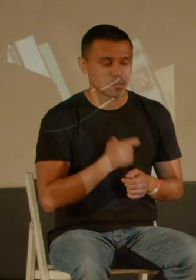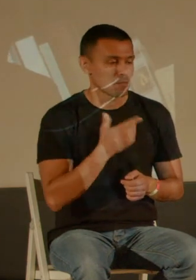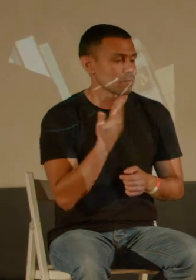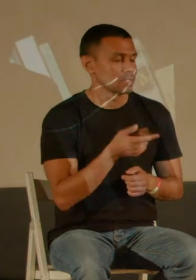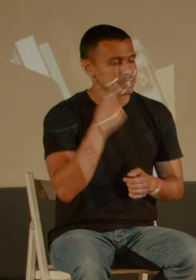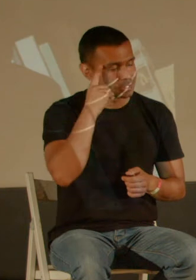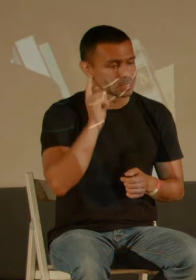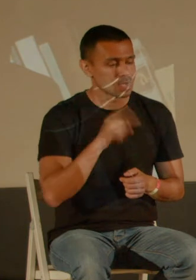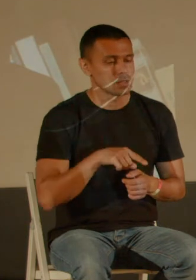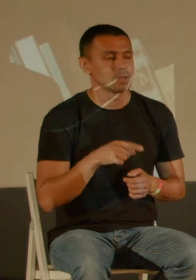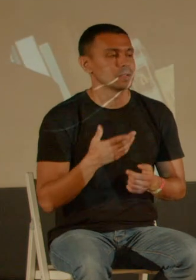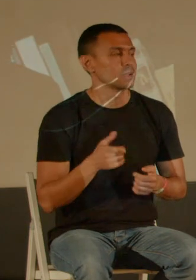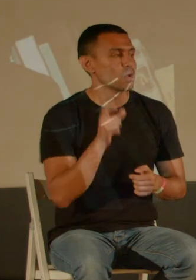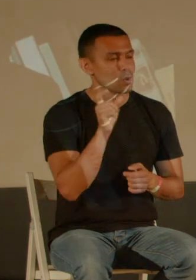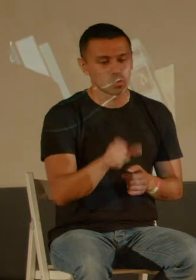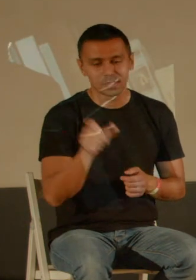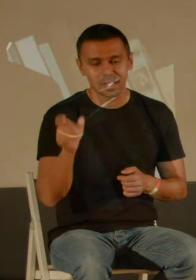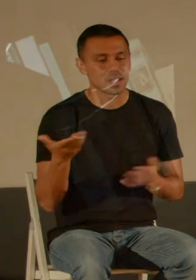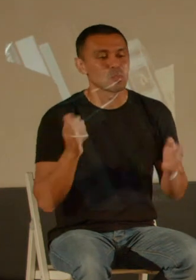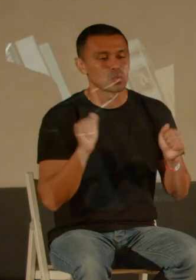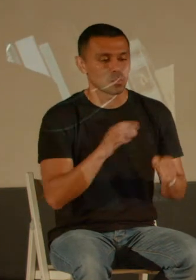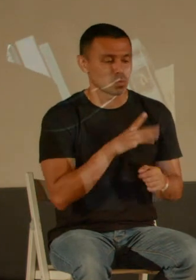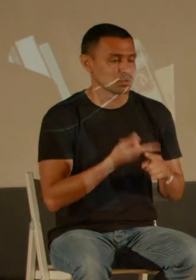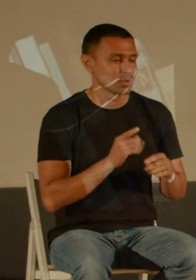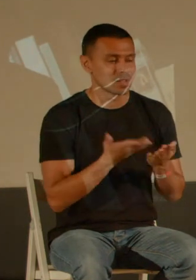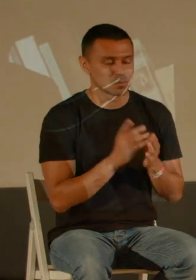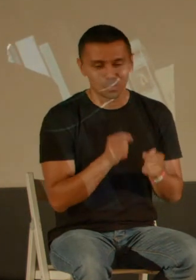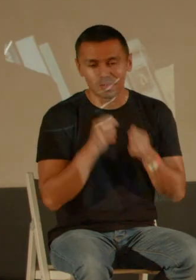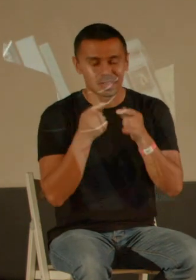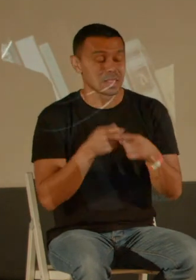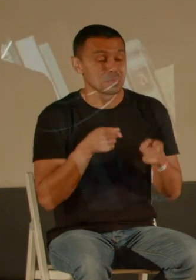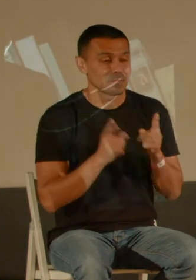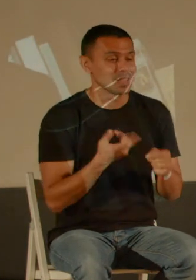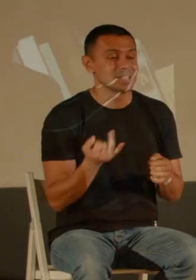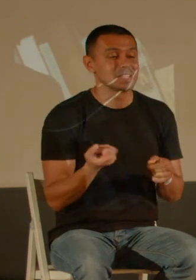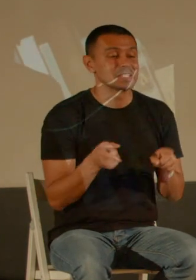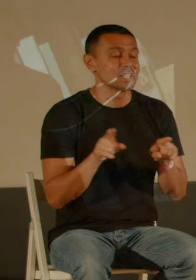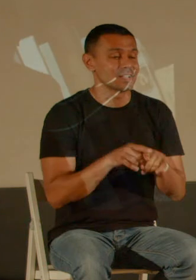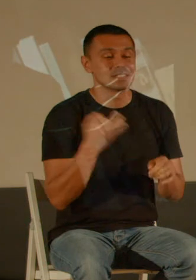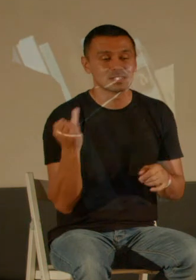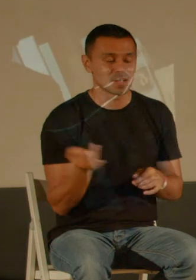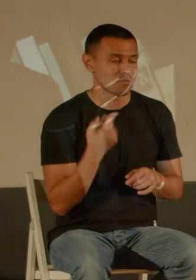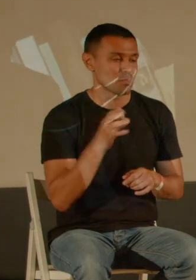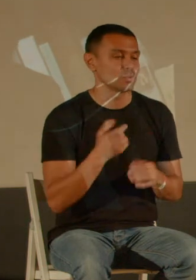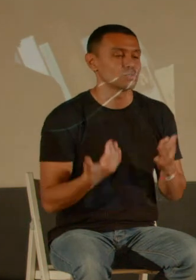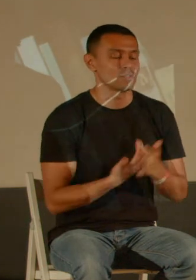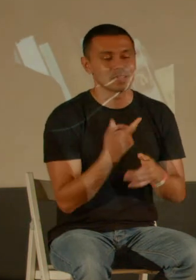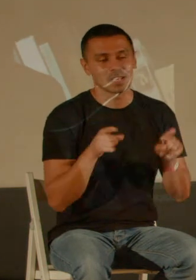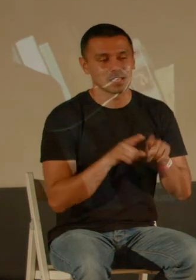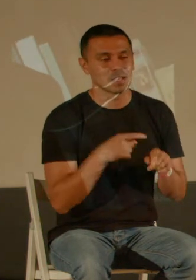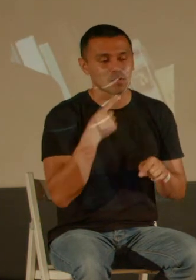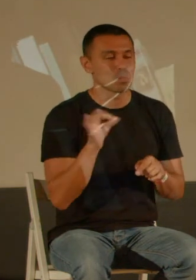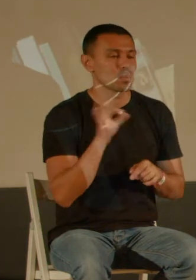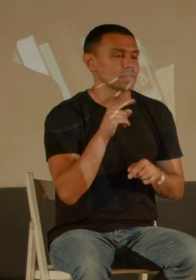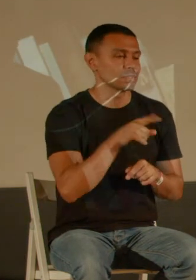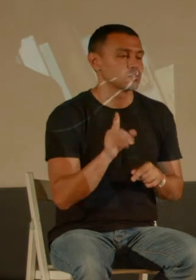вони знали людей, яким можна було цю книжку подарувати. Це насправді настільки цікаво, бо, знову ж таки, це не йдеться про